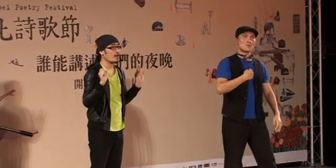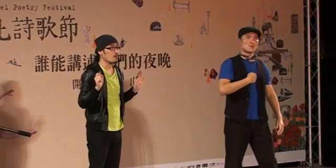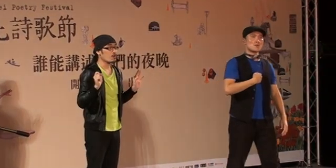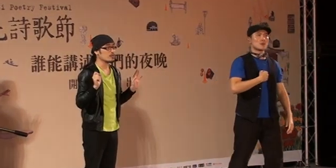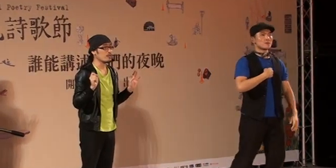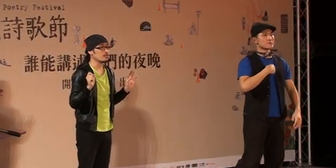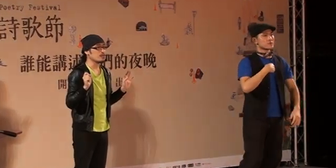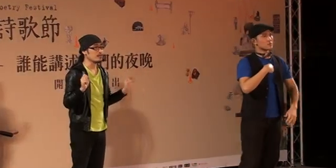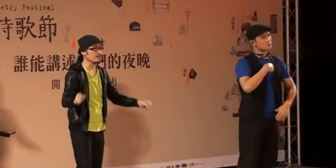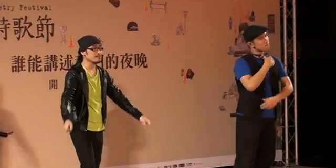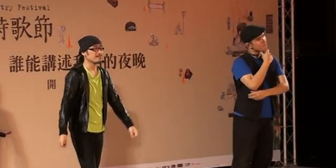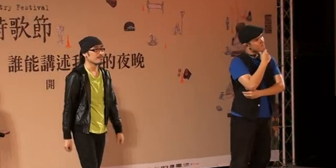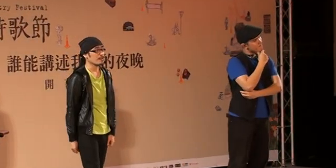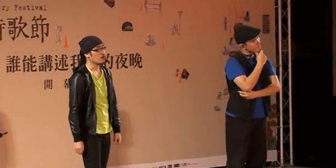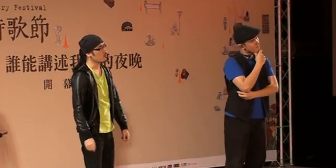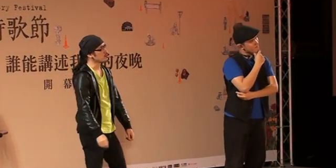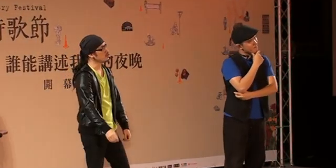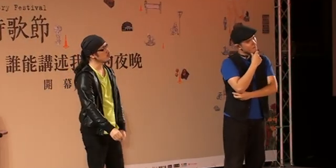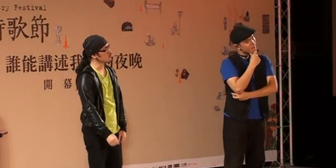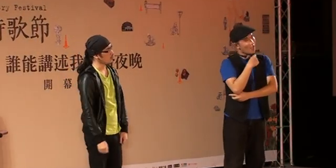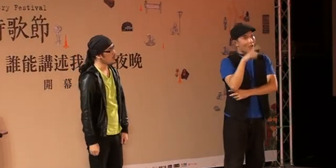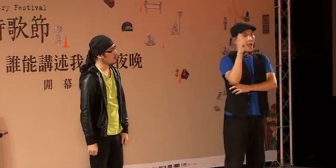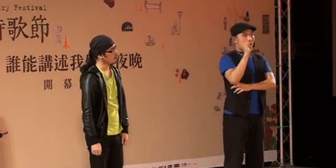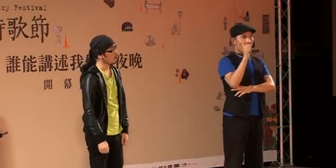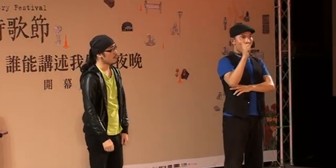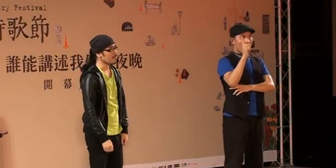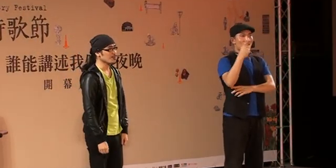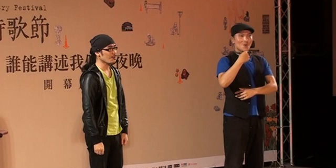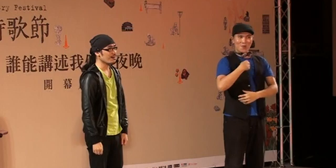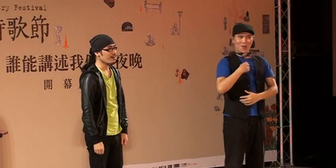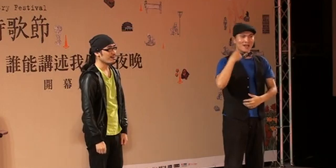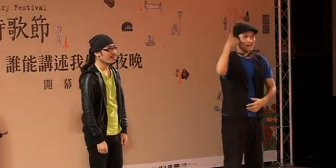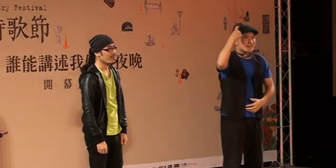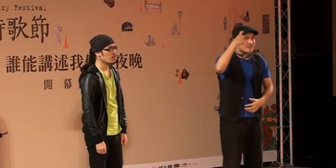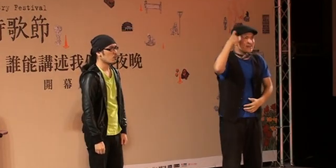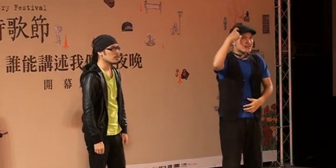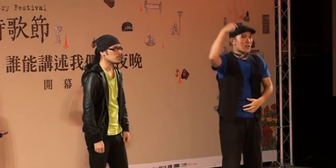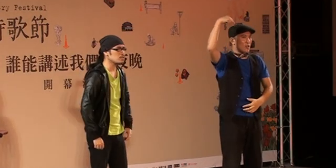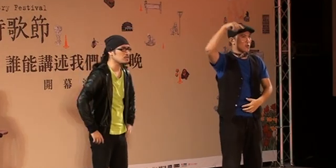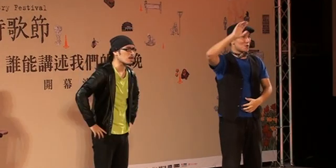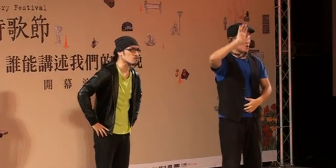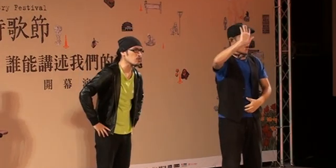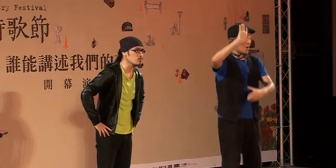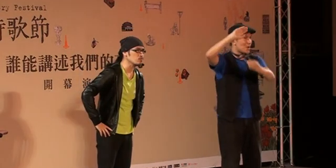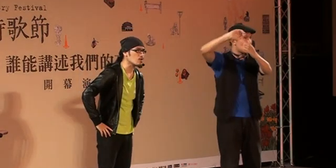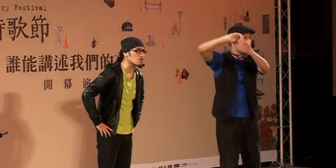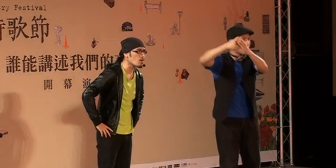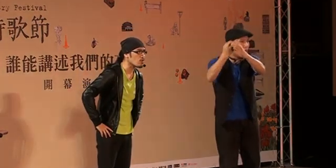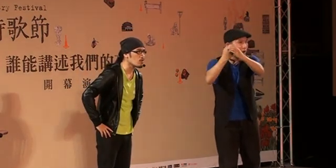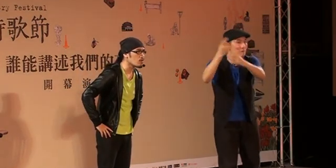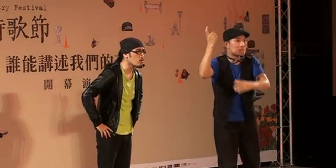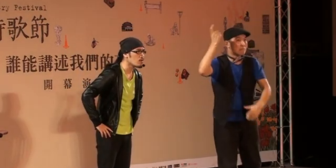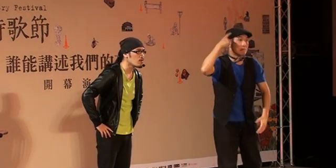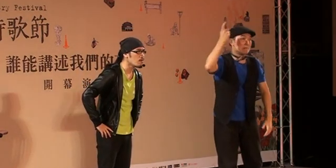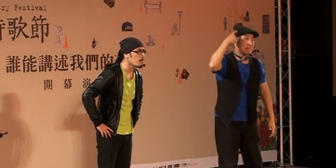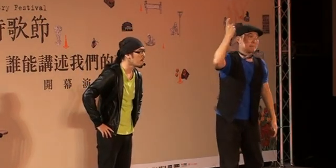我前行，我思索，没错，我的思想中有洞。